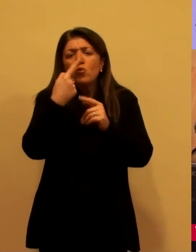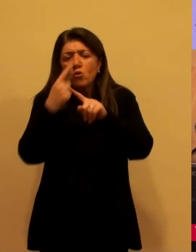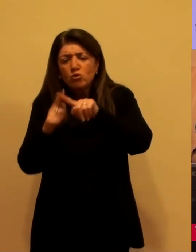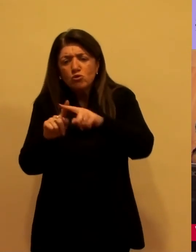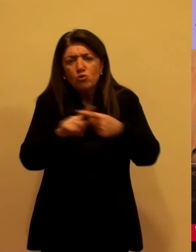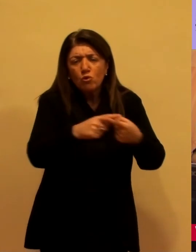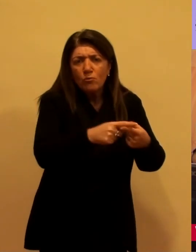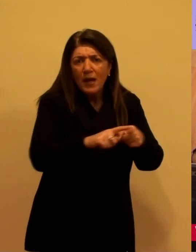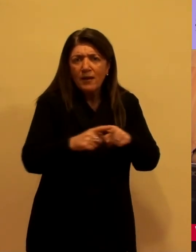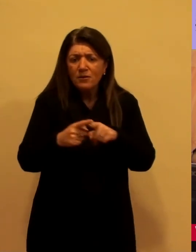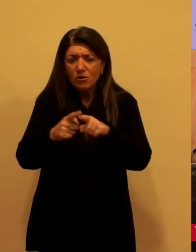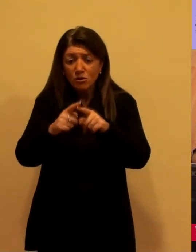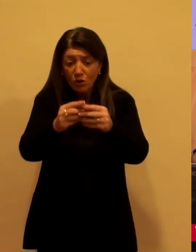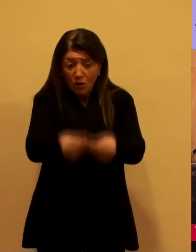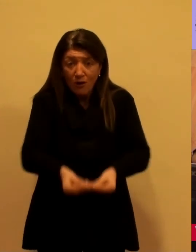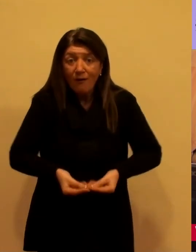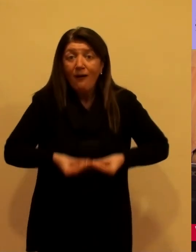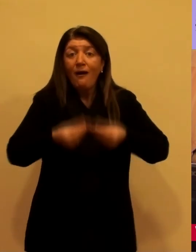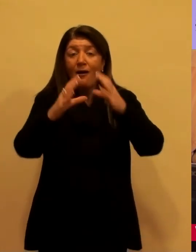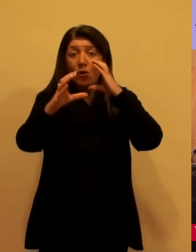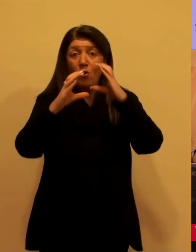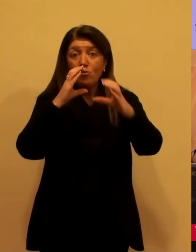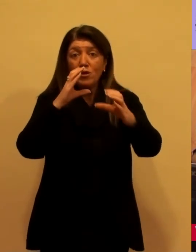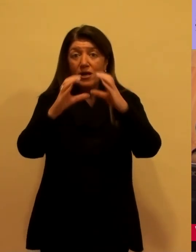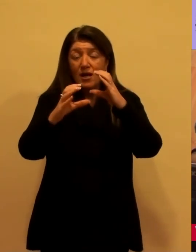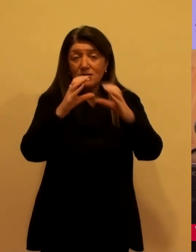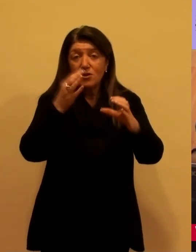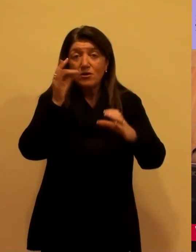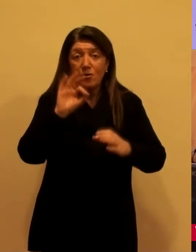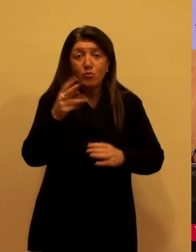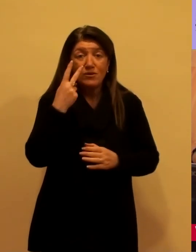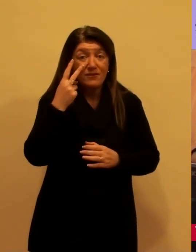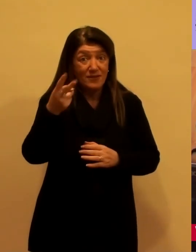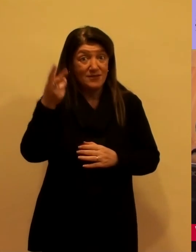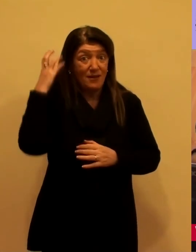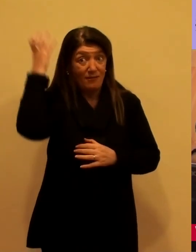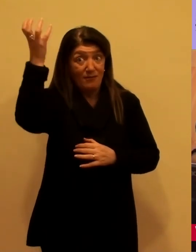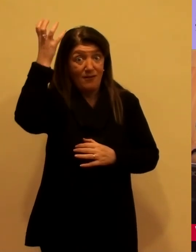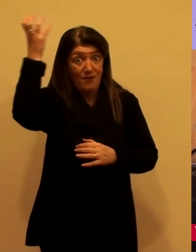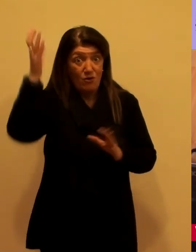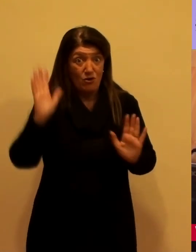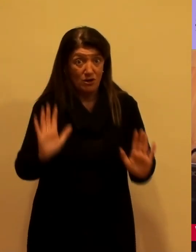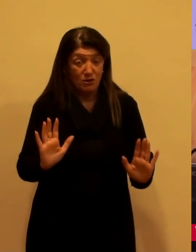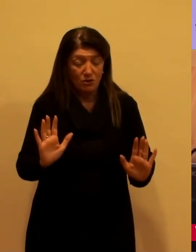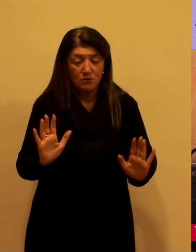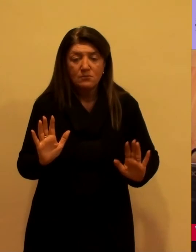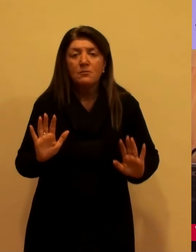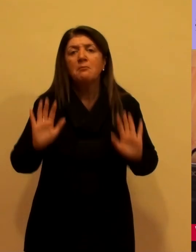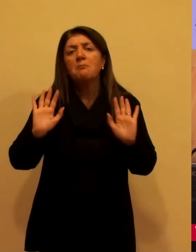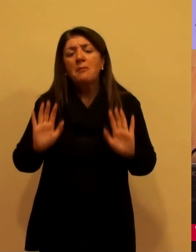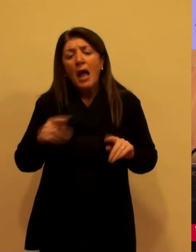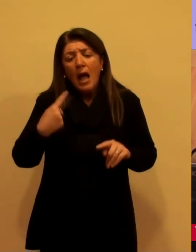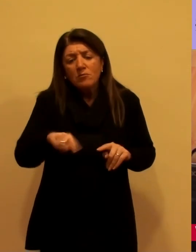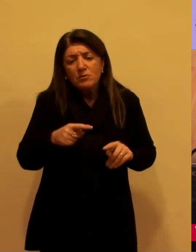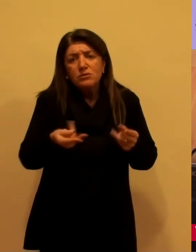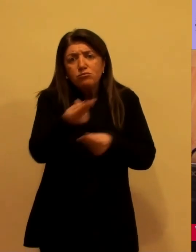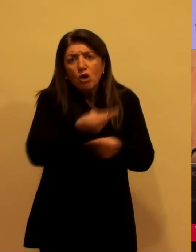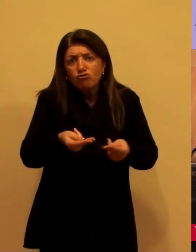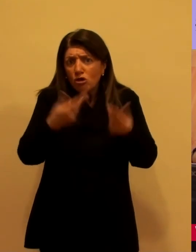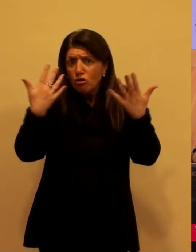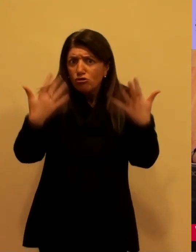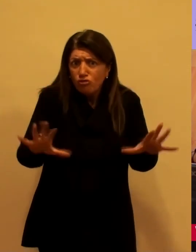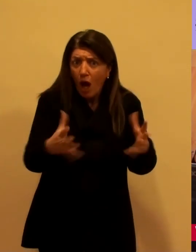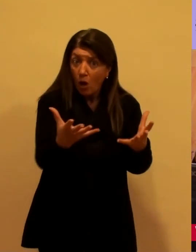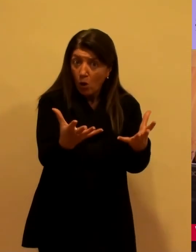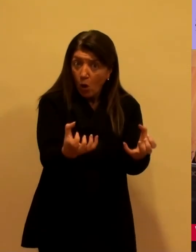importante per la comunicazione anche sul piano teorico. Ma è in fase di progettazione o c'è già questo progetto, è concreto? Allora,